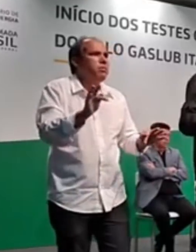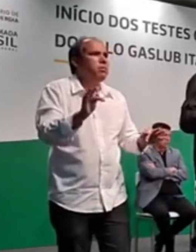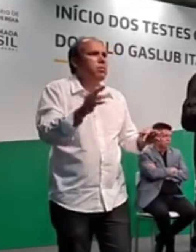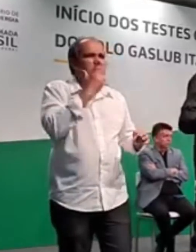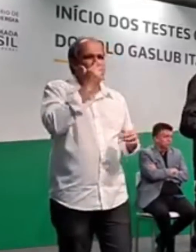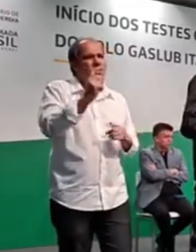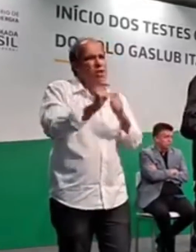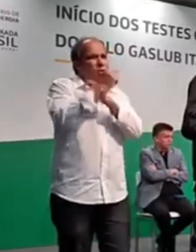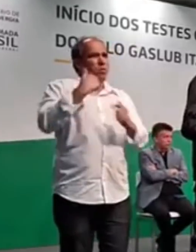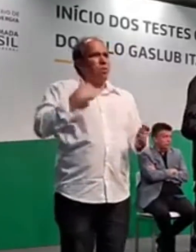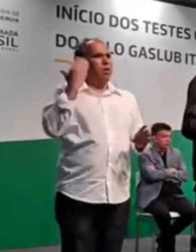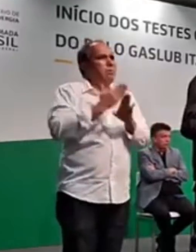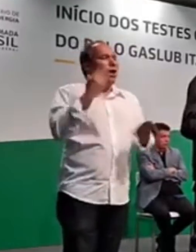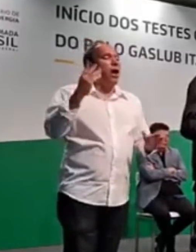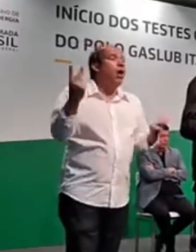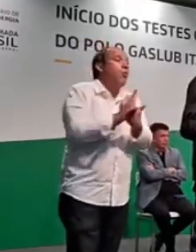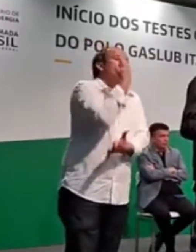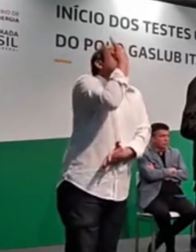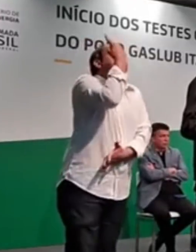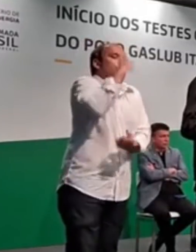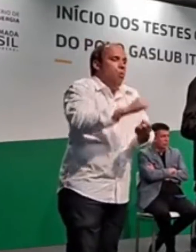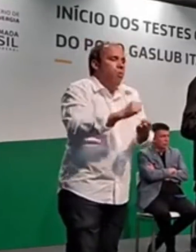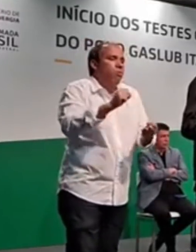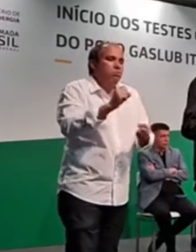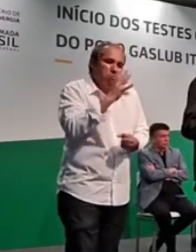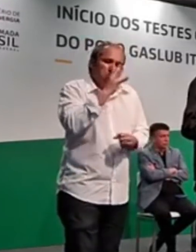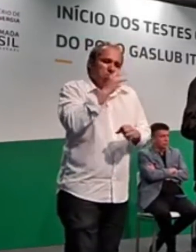Aconteceu algo inacreditável.